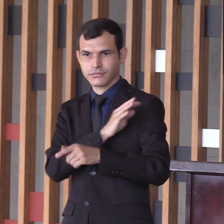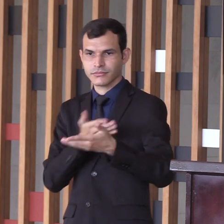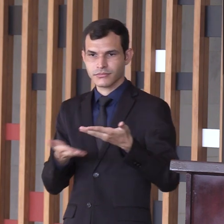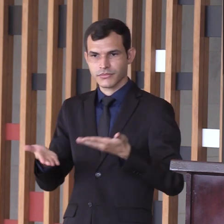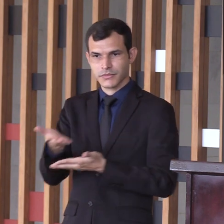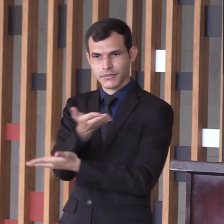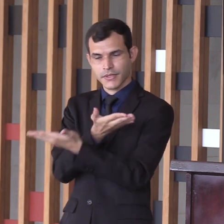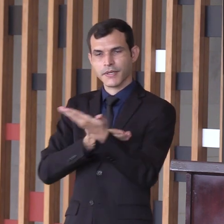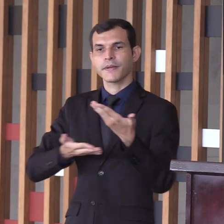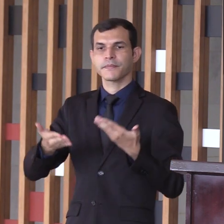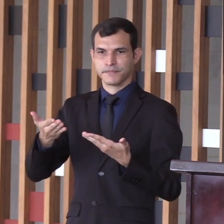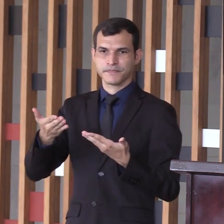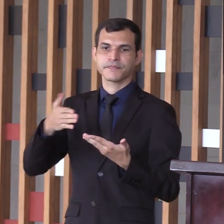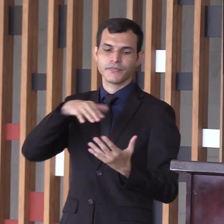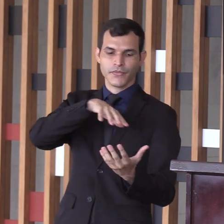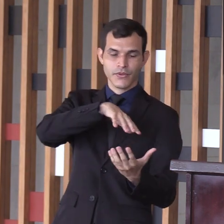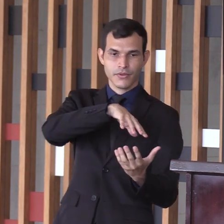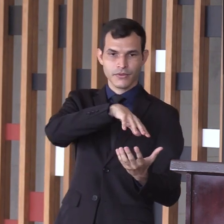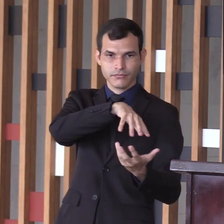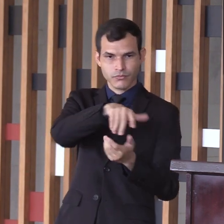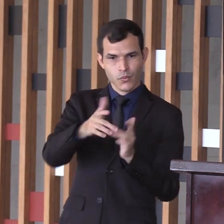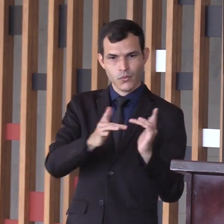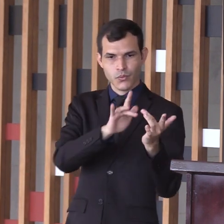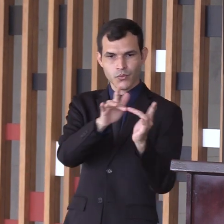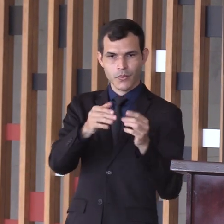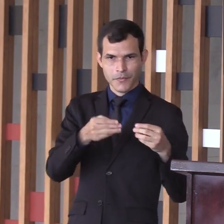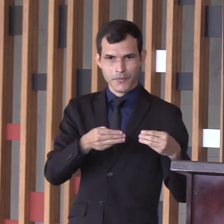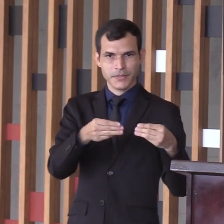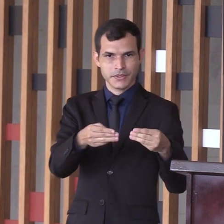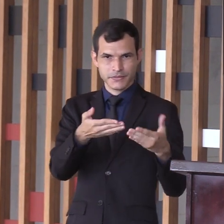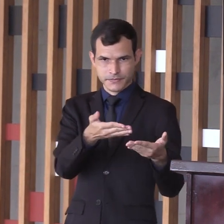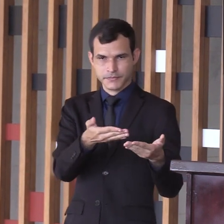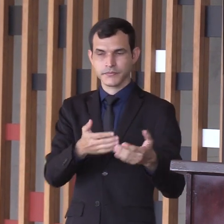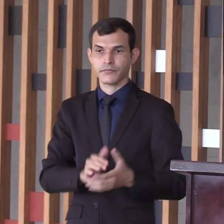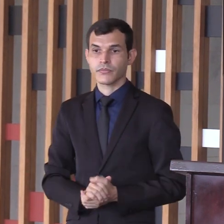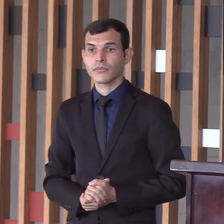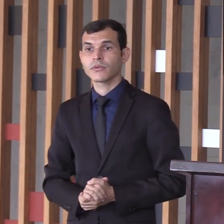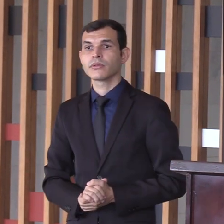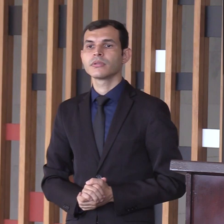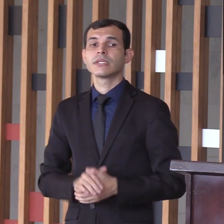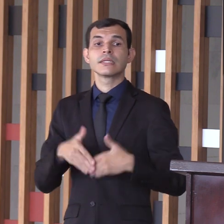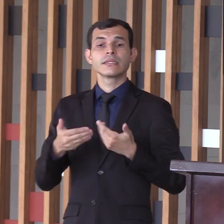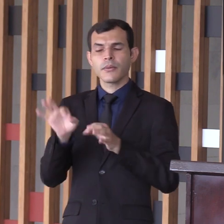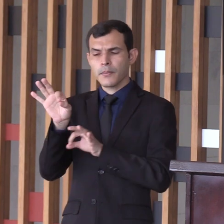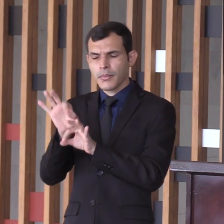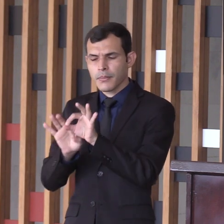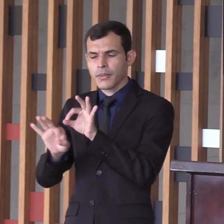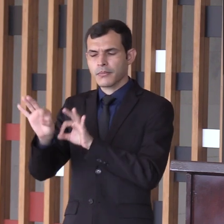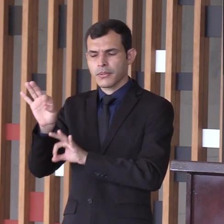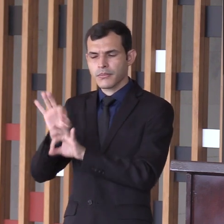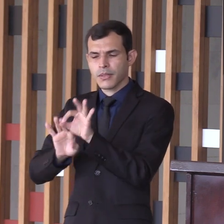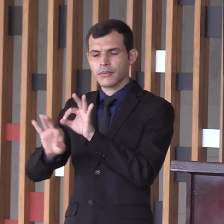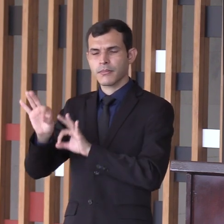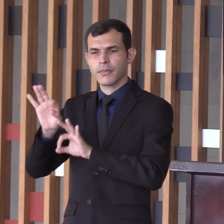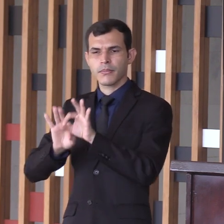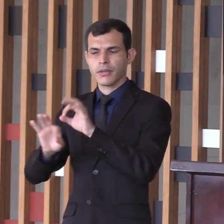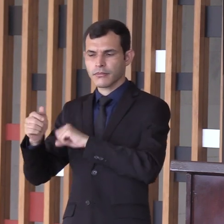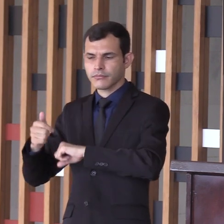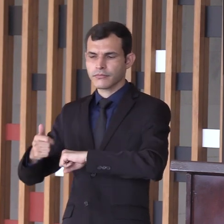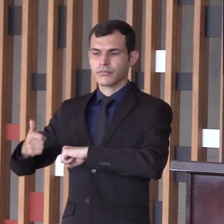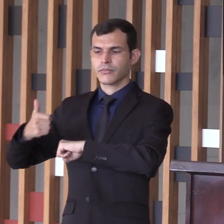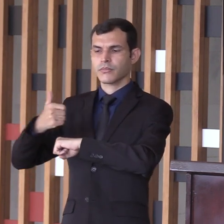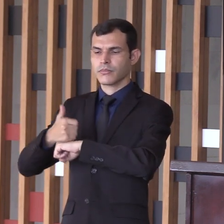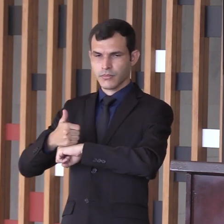Exteriores. Nos preparativos que temos realizado para assumir a presidência dessa importante